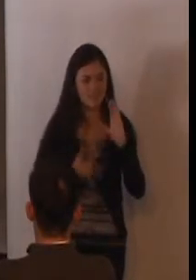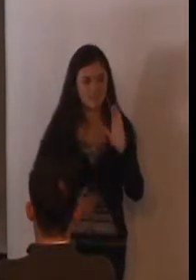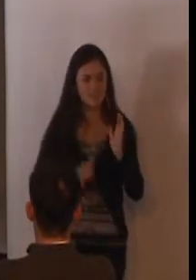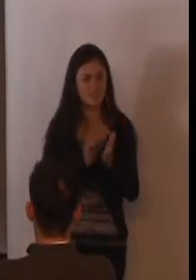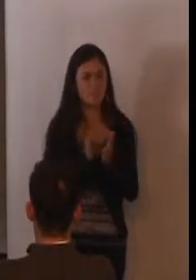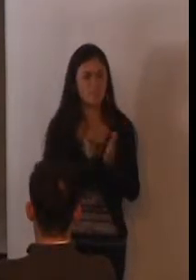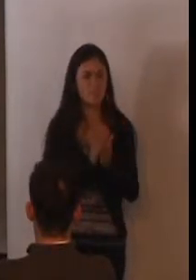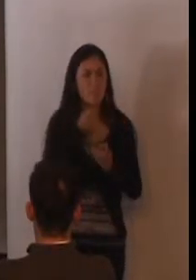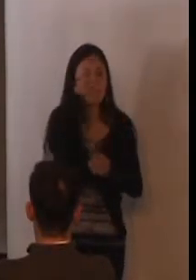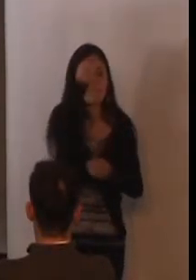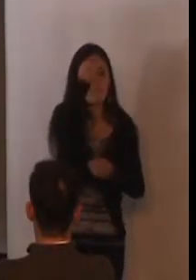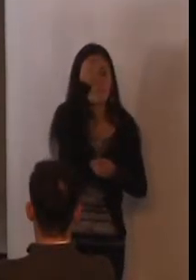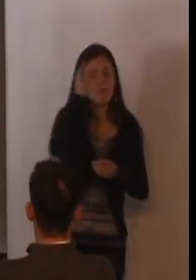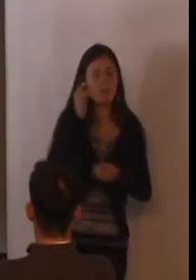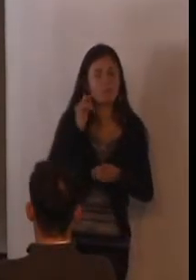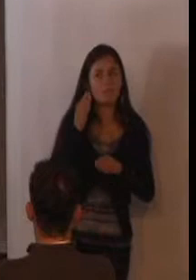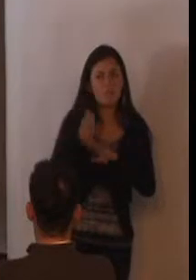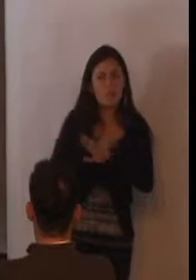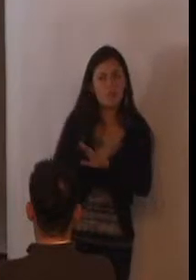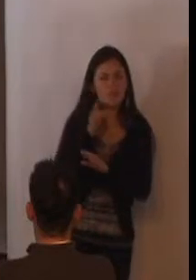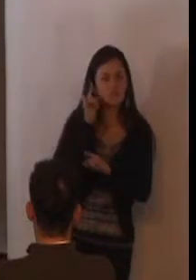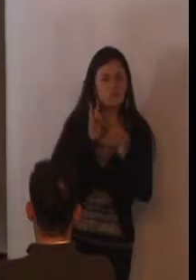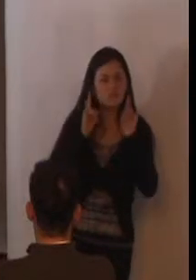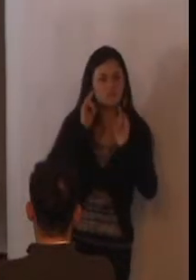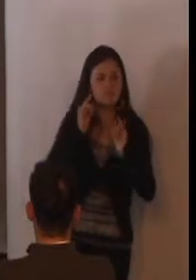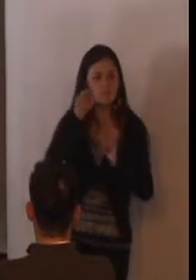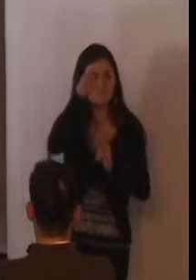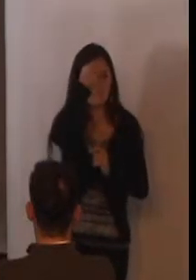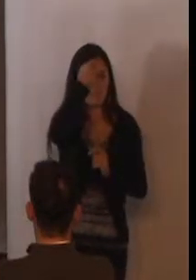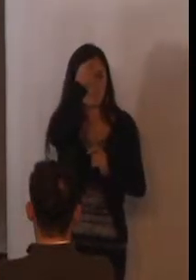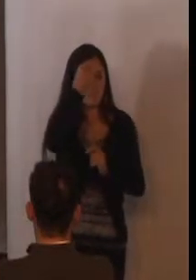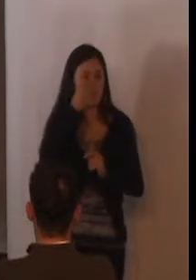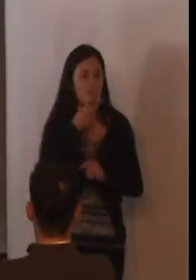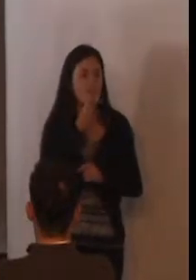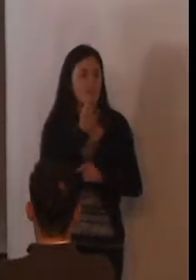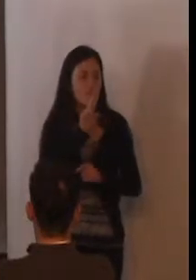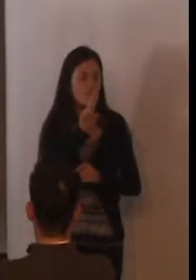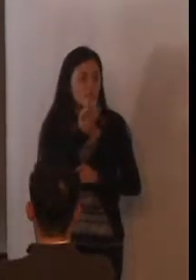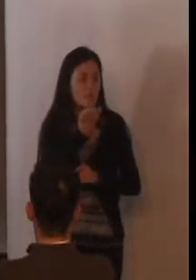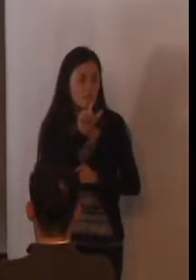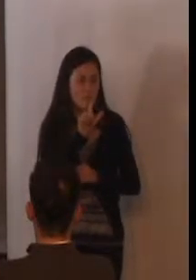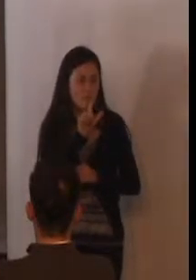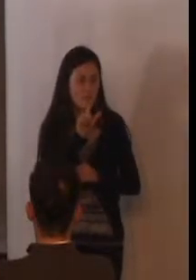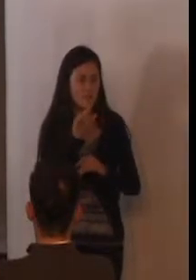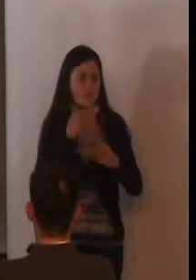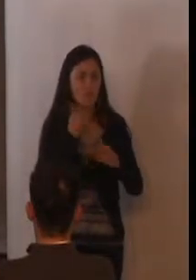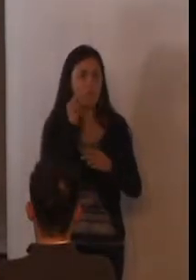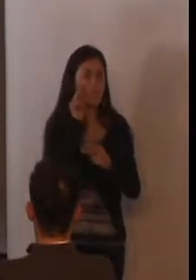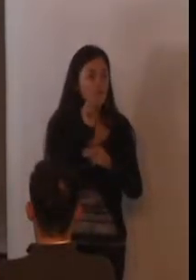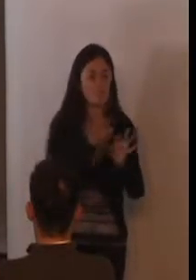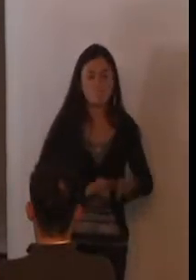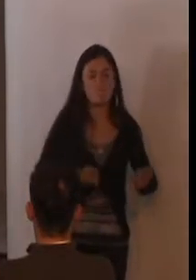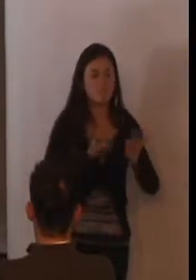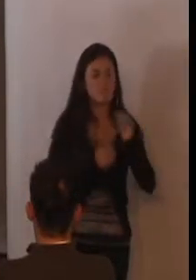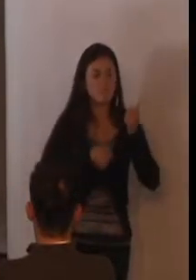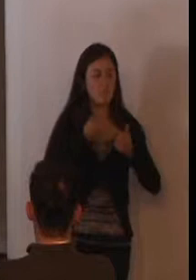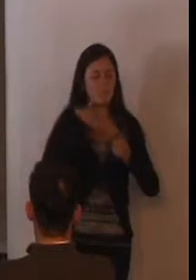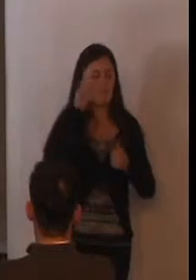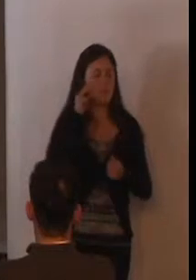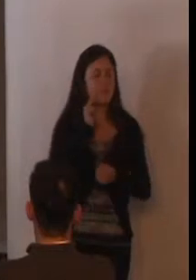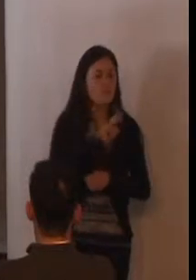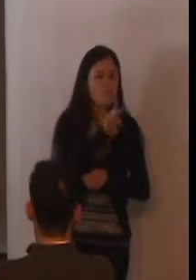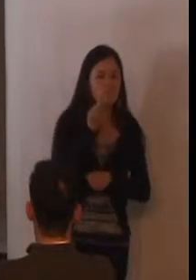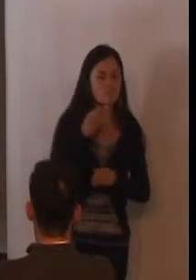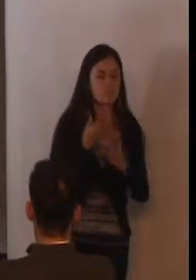la memoria verbal del trabajo. Una memoria verbal desde el punto de vista visual muy fuerte, tan es así que las